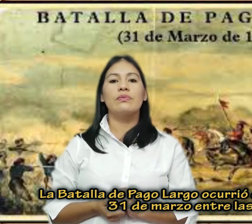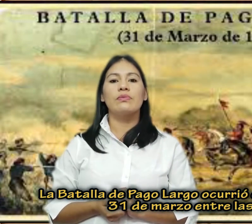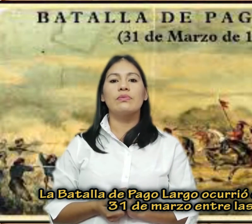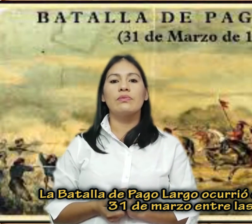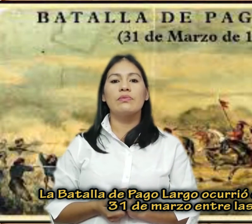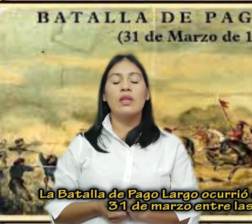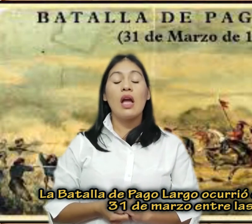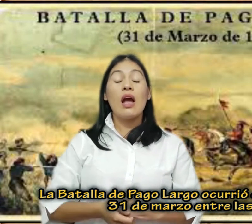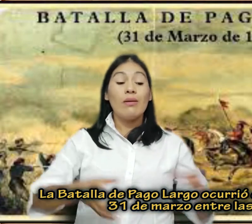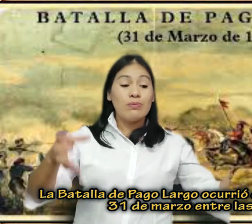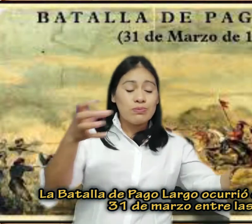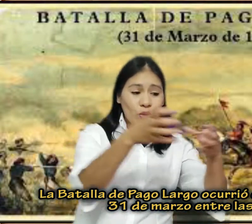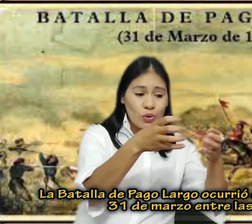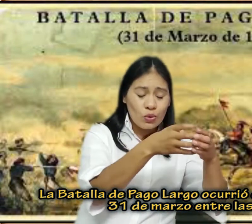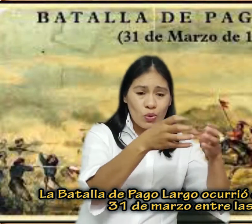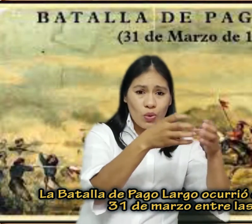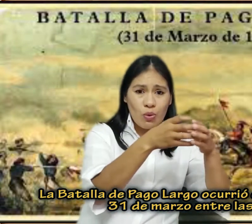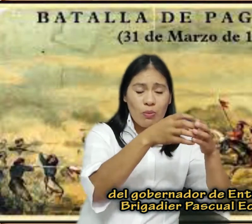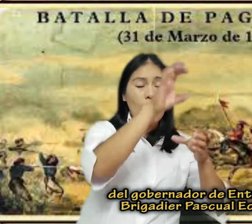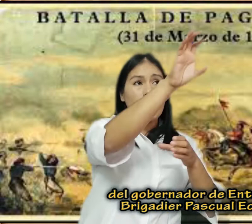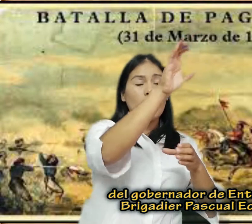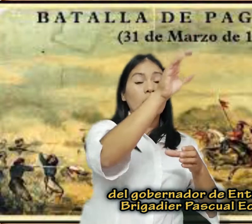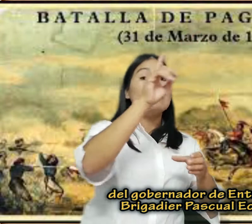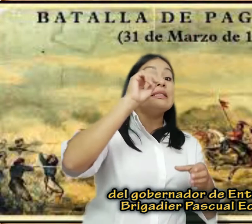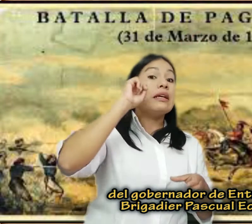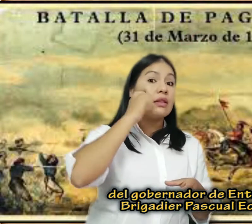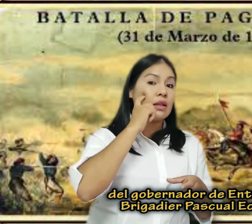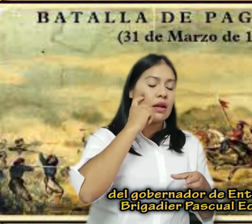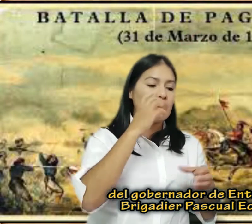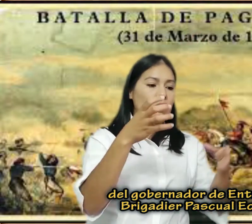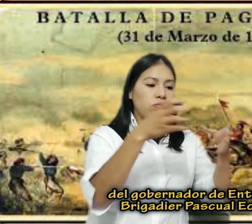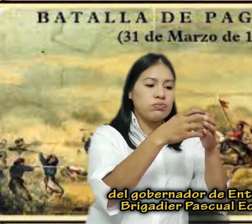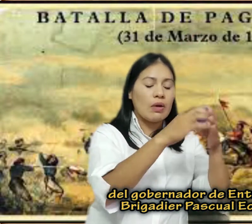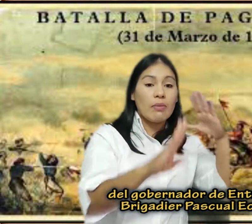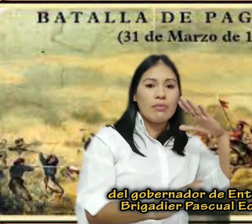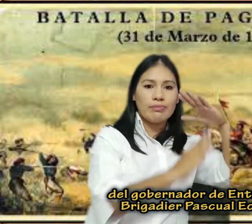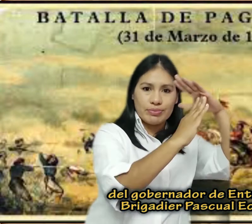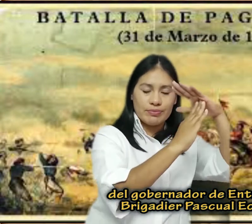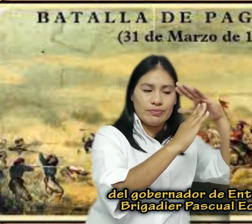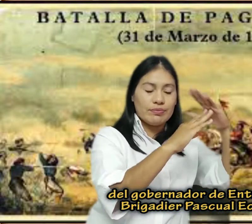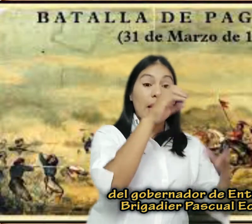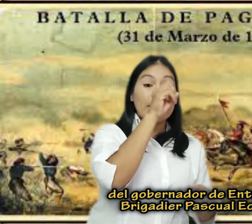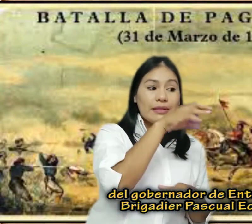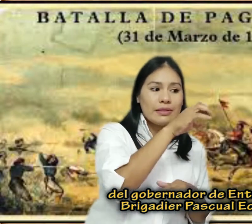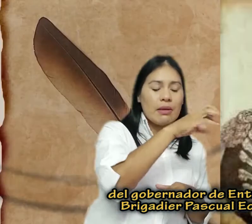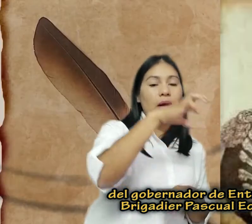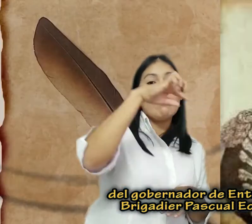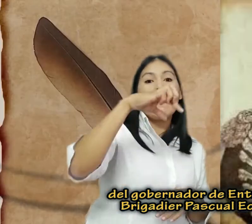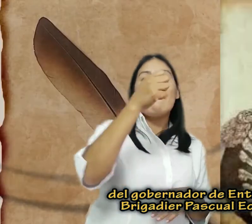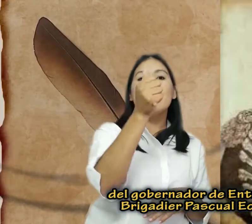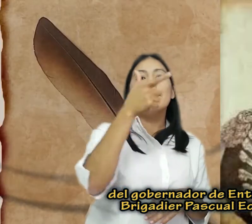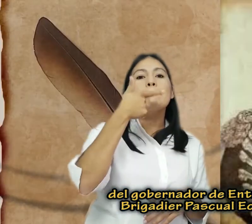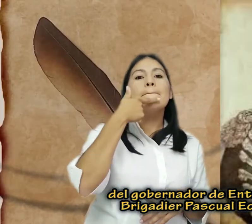Entre las tropas del gobernador de Entre Ríos, Brigadier Pascual Echagüe.